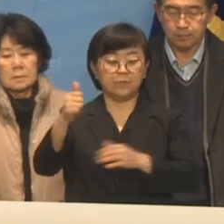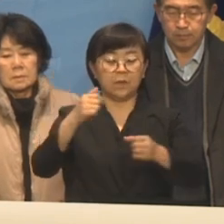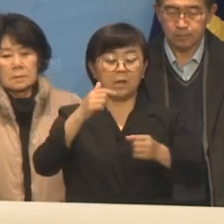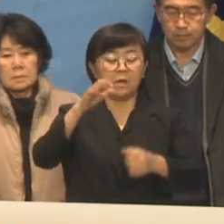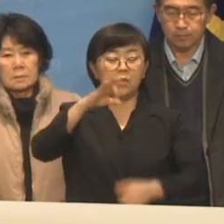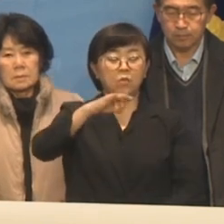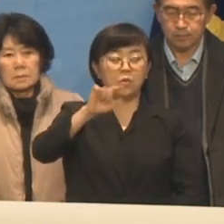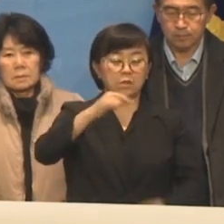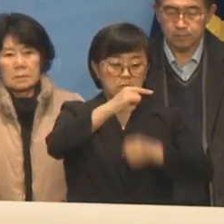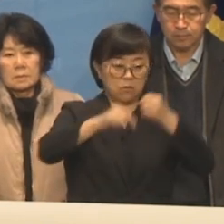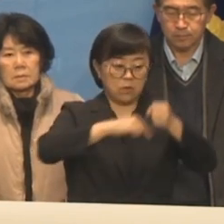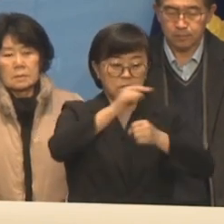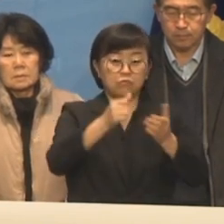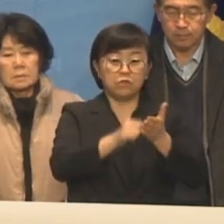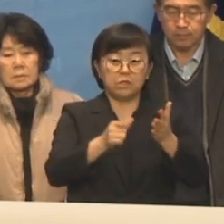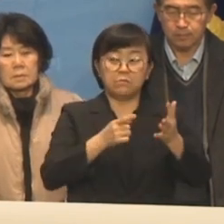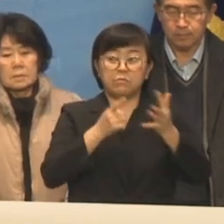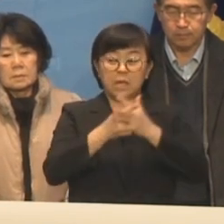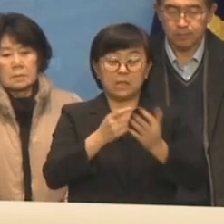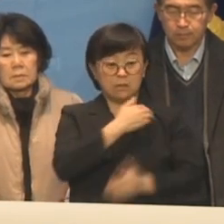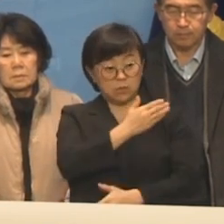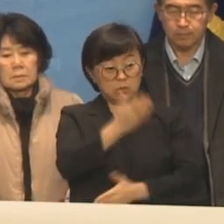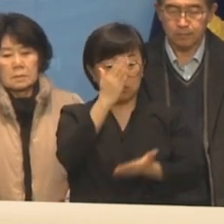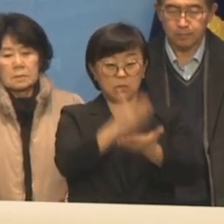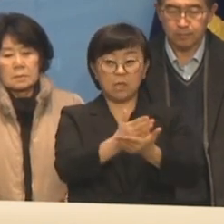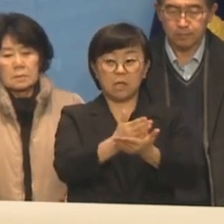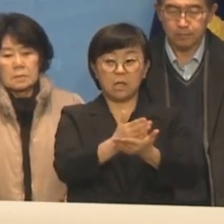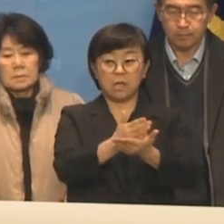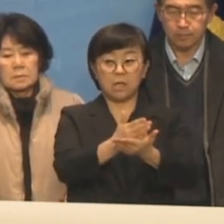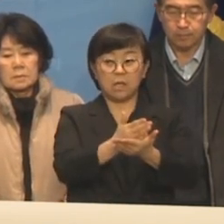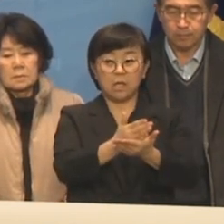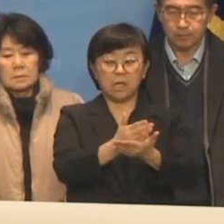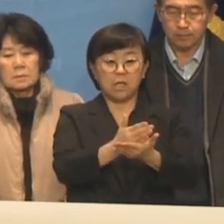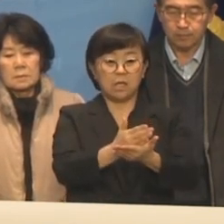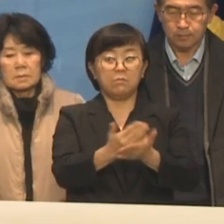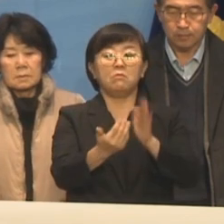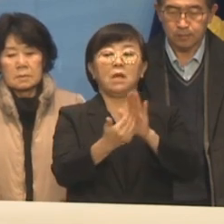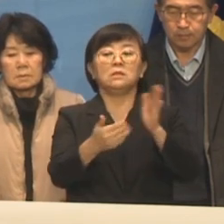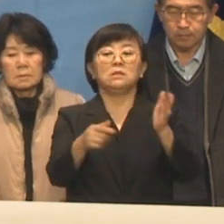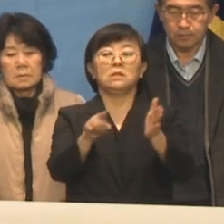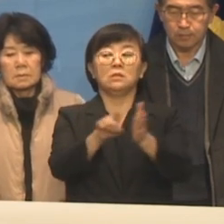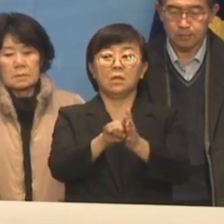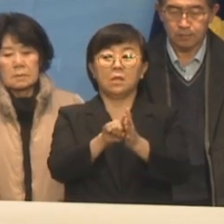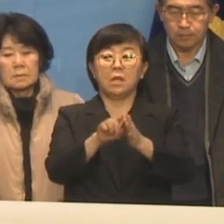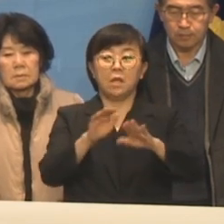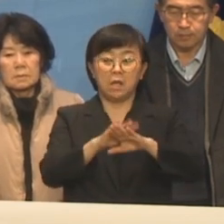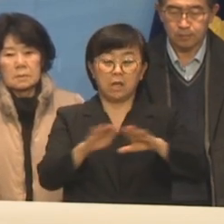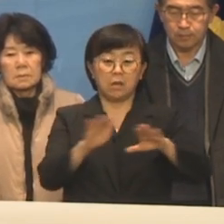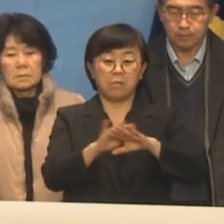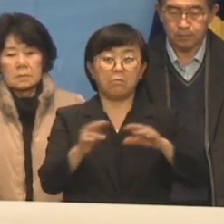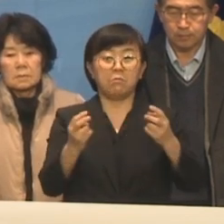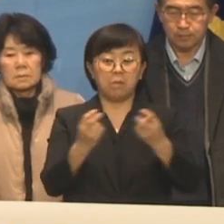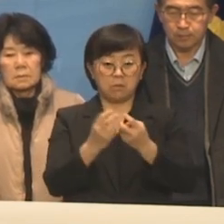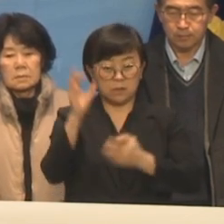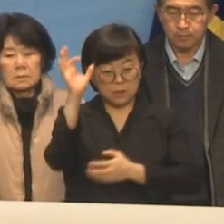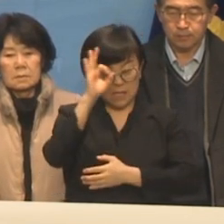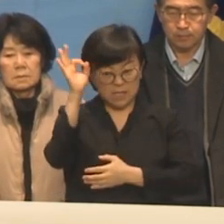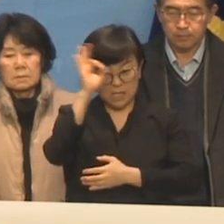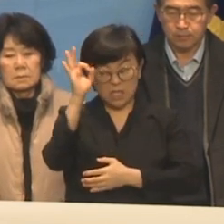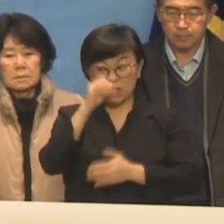월성원전의 누설을 방치하지 말고 근본 누설 방지를 위한 대책을 추진할